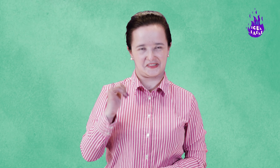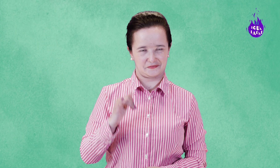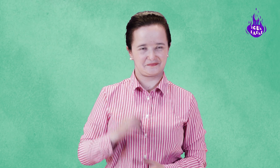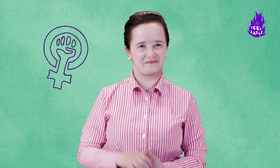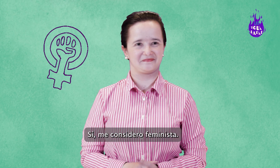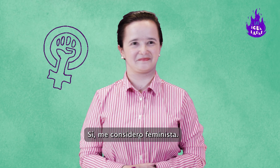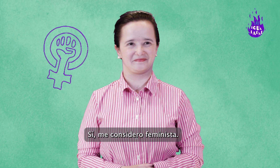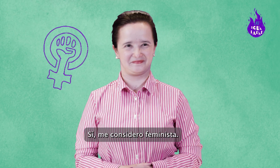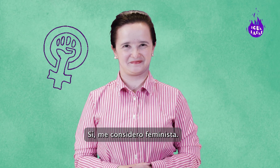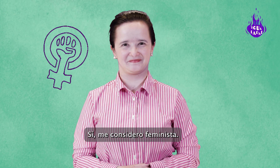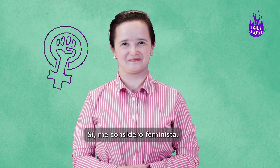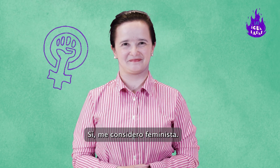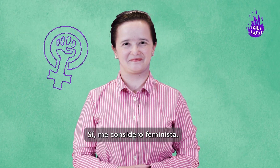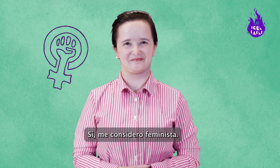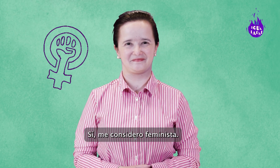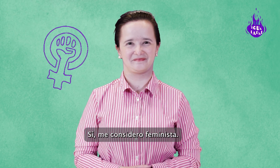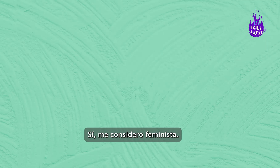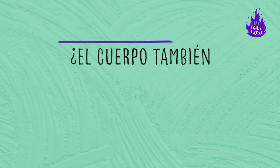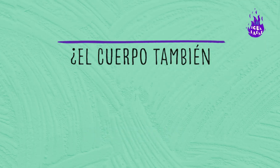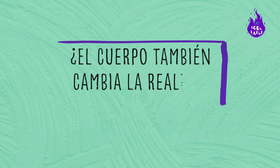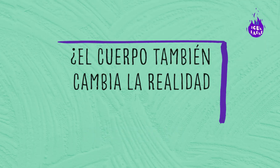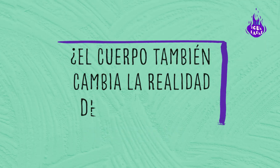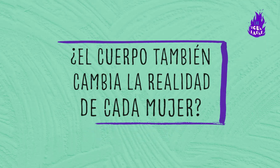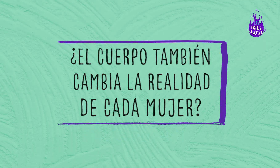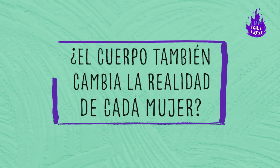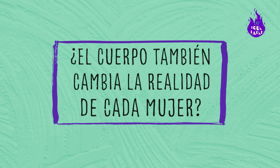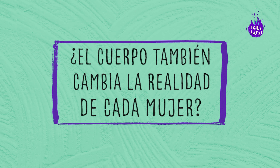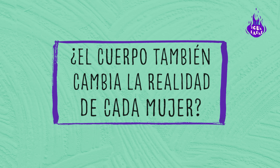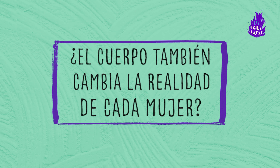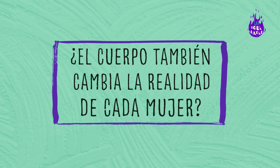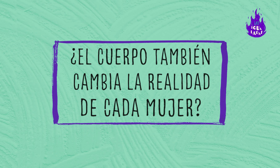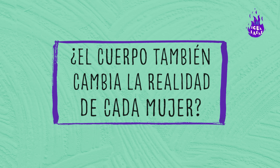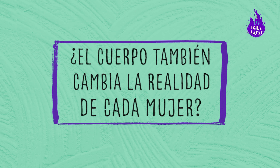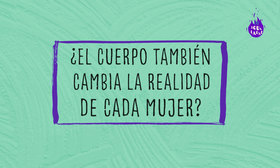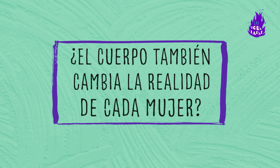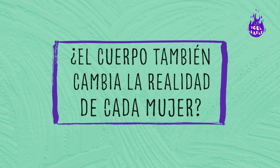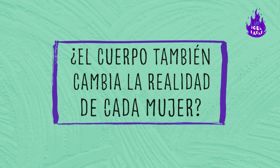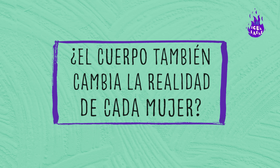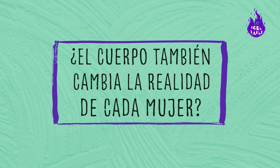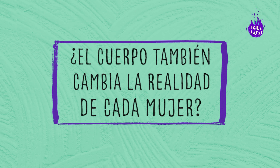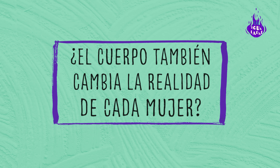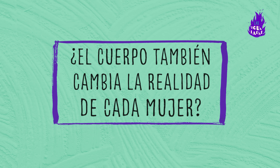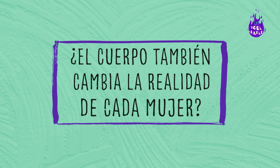Sí, me considero feminista. ¿El cuerpo también cambia la realidad de cada mujer?